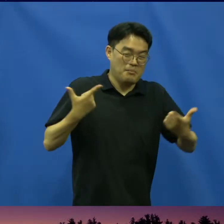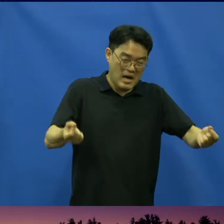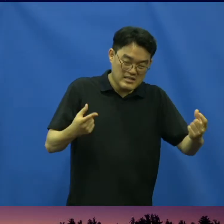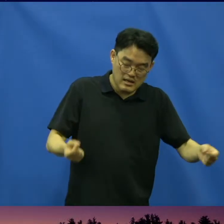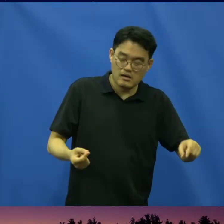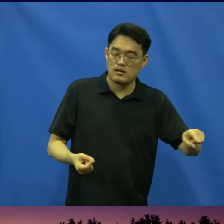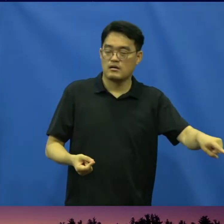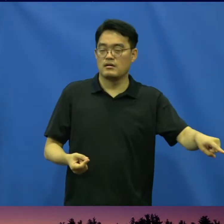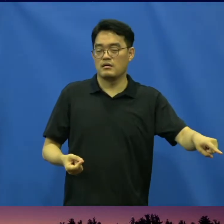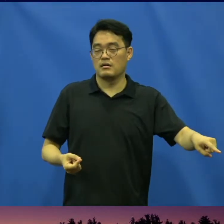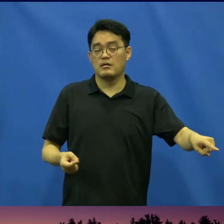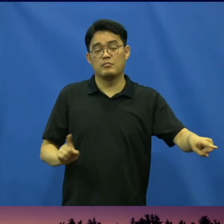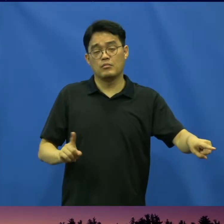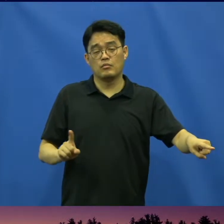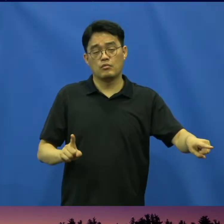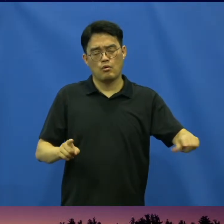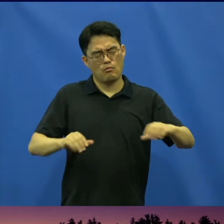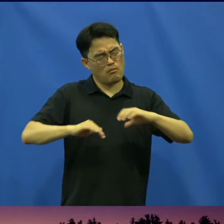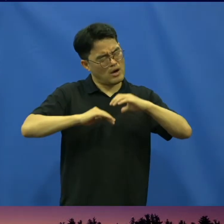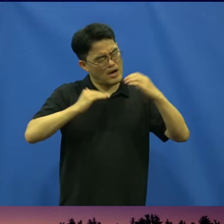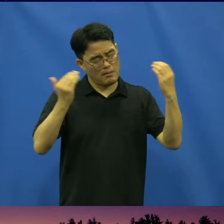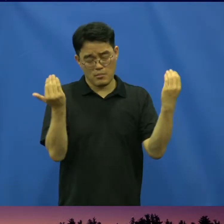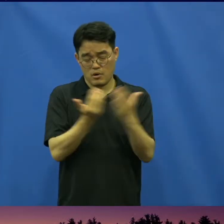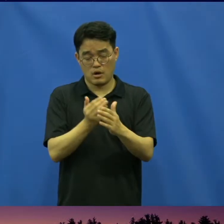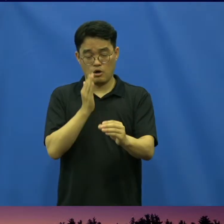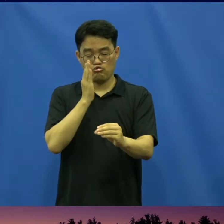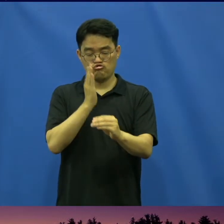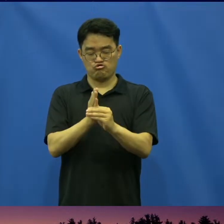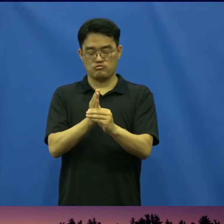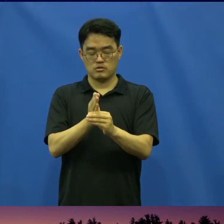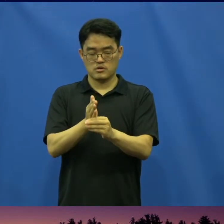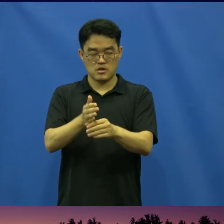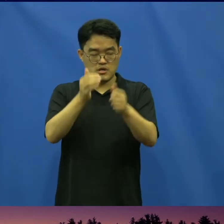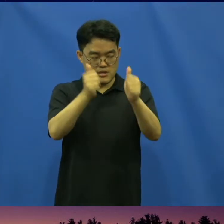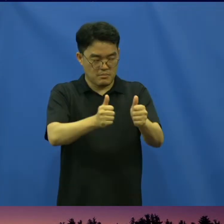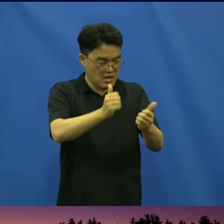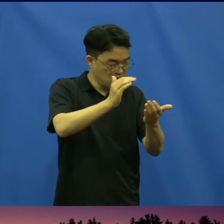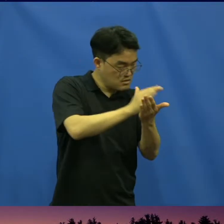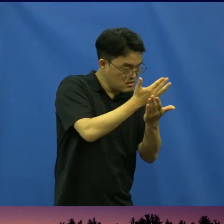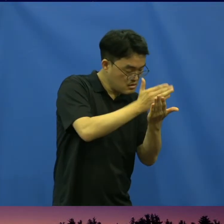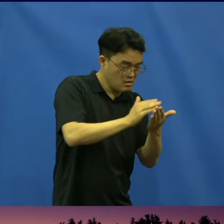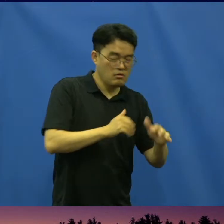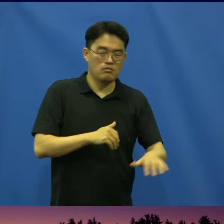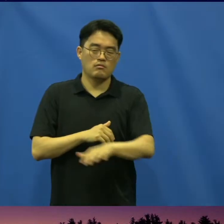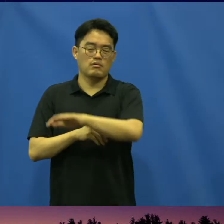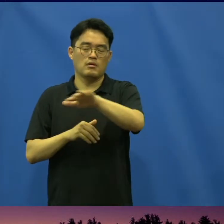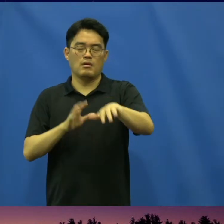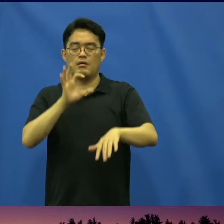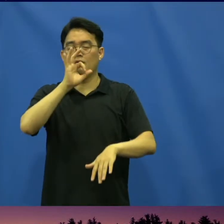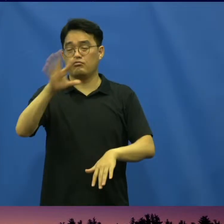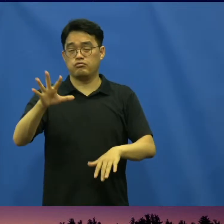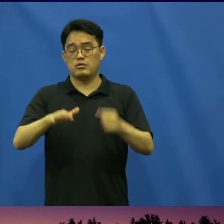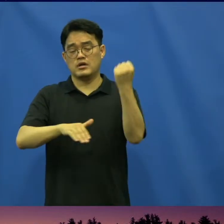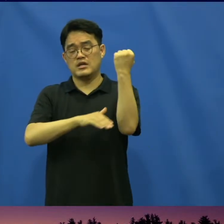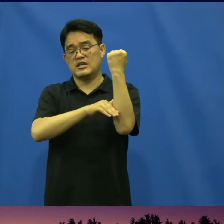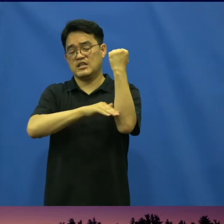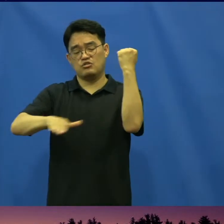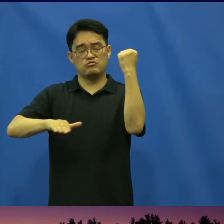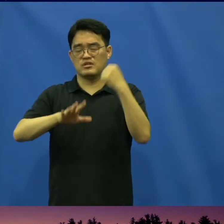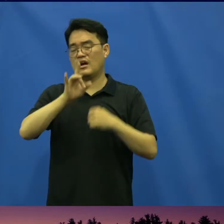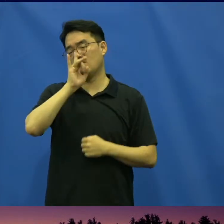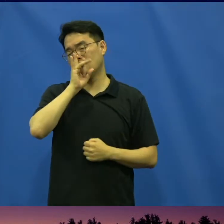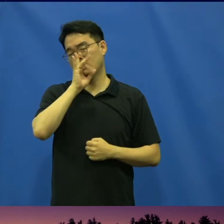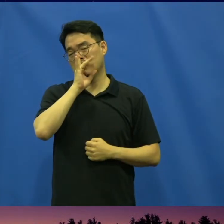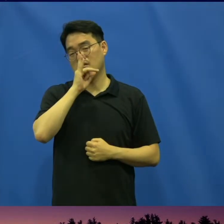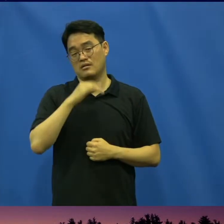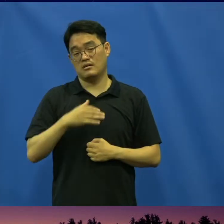그죠? 그러니까 하나님을 떠난 인간은 선과 악을 분별하는 기준 자체가 문제가 생겨요. 선과 악의 기준은 하나님만이